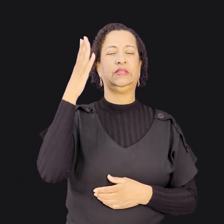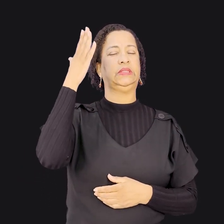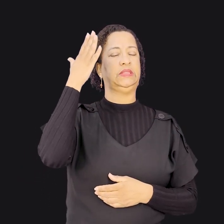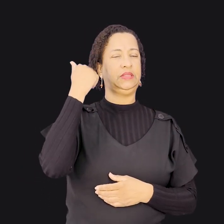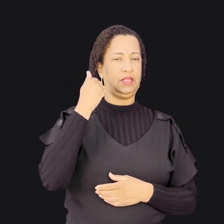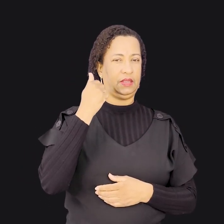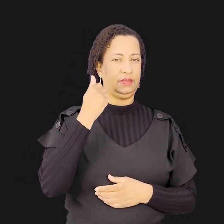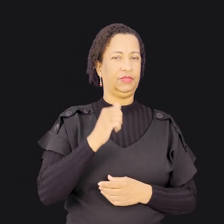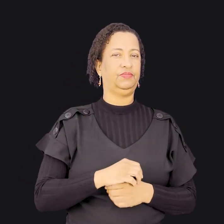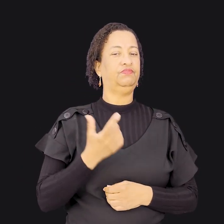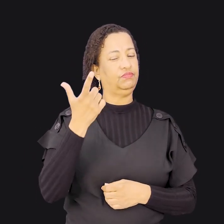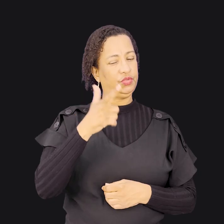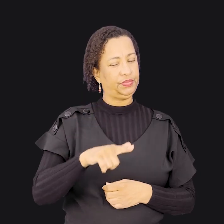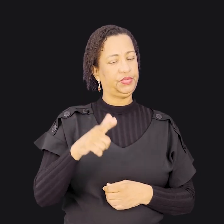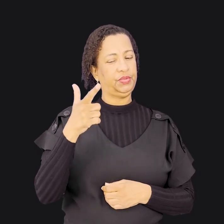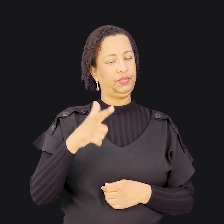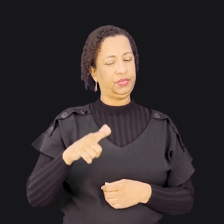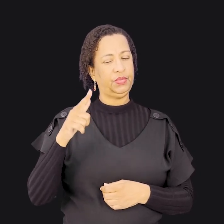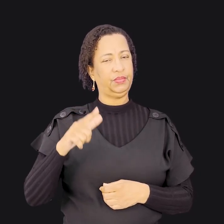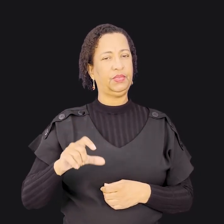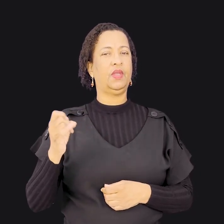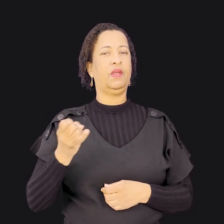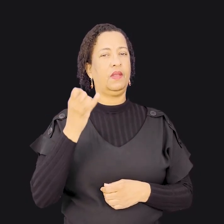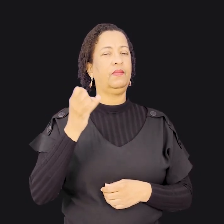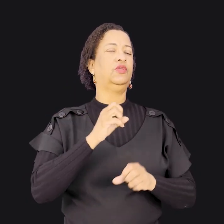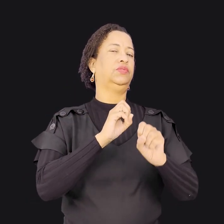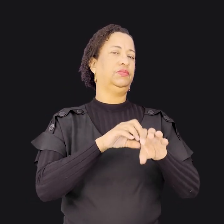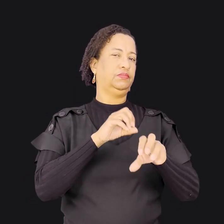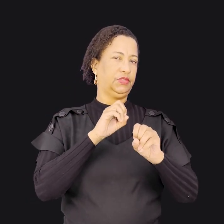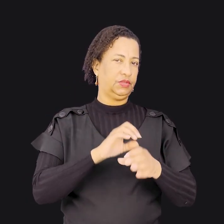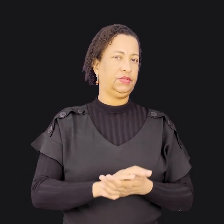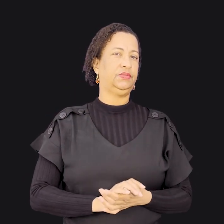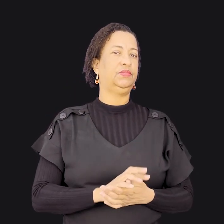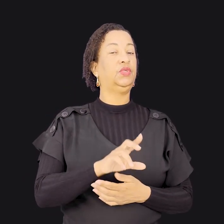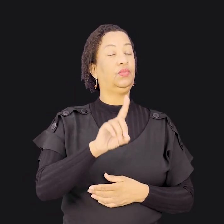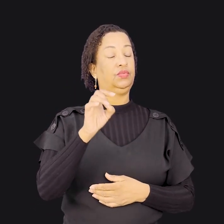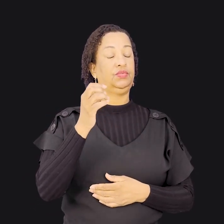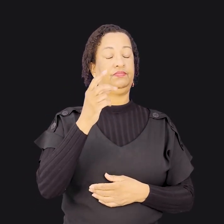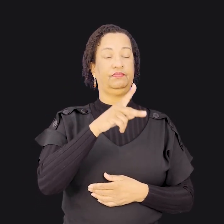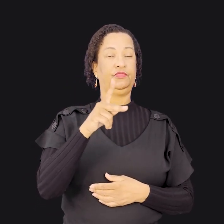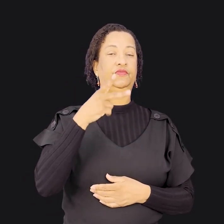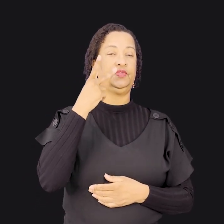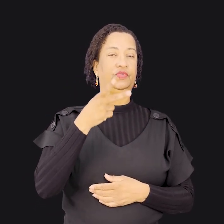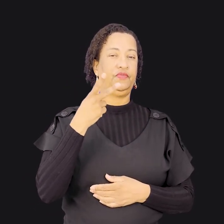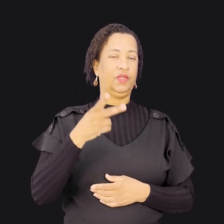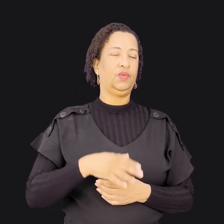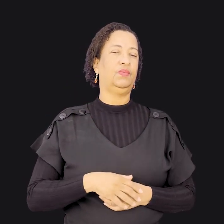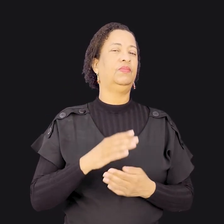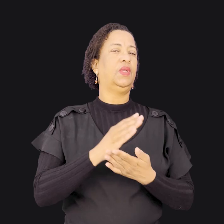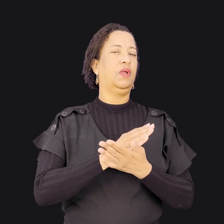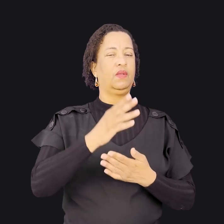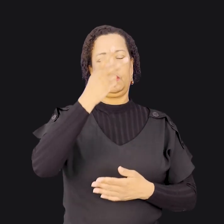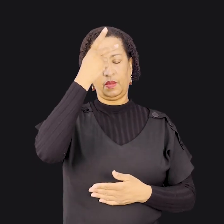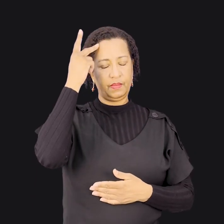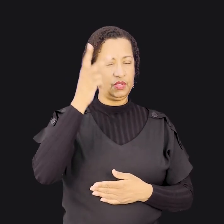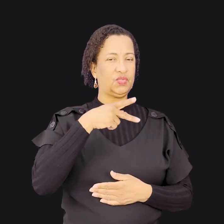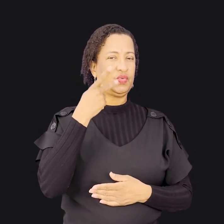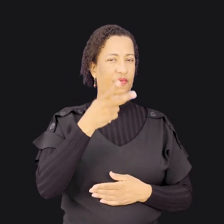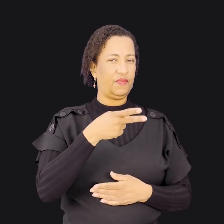sabe disso. A repetição é essencial para o ensino. Uma vez ouvi um professor dizer: alguém também já disse que